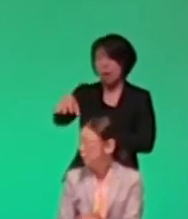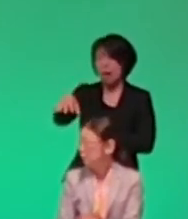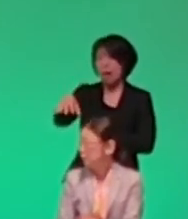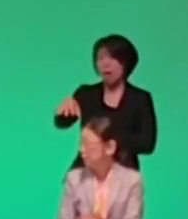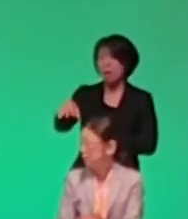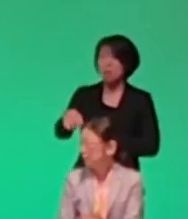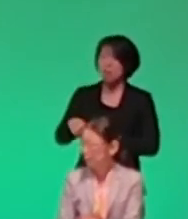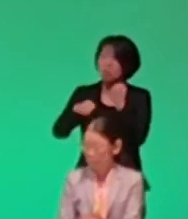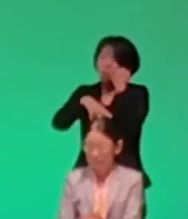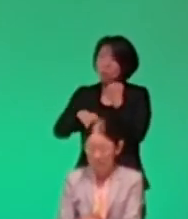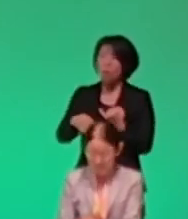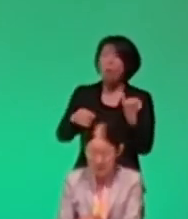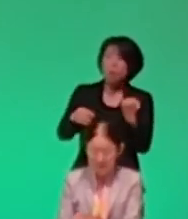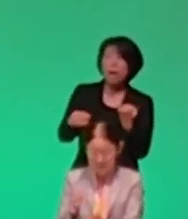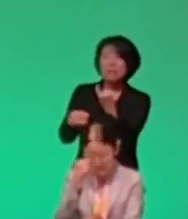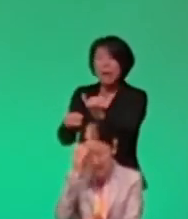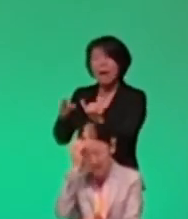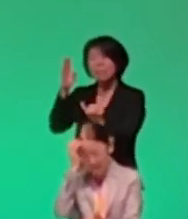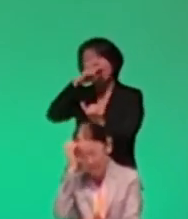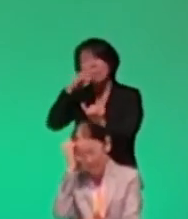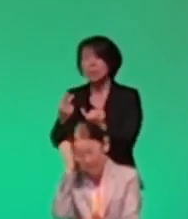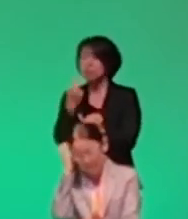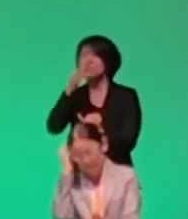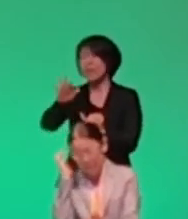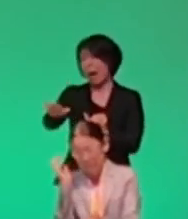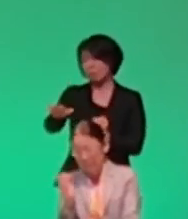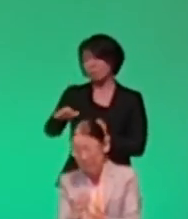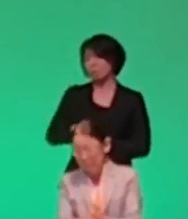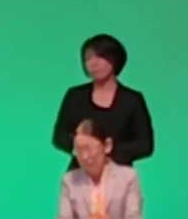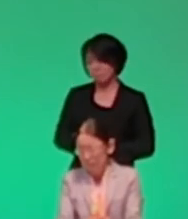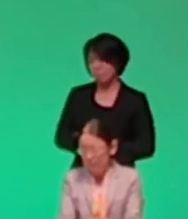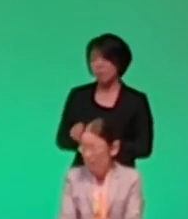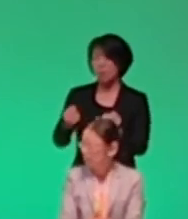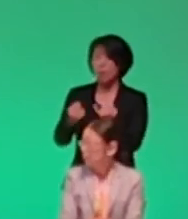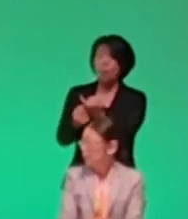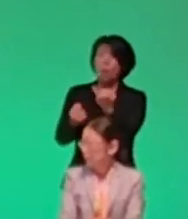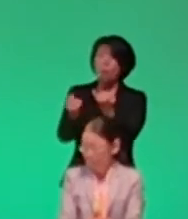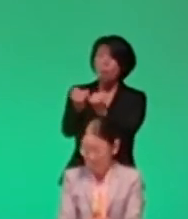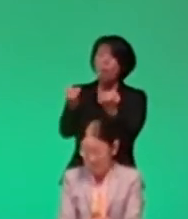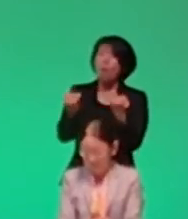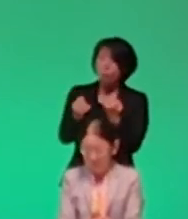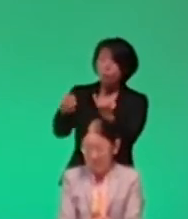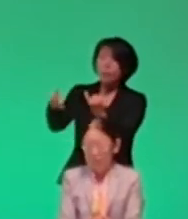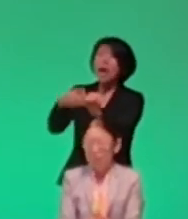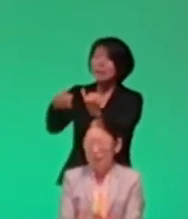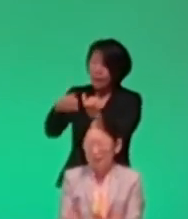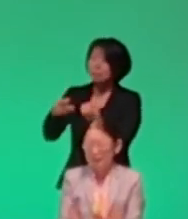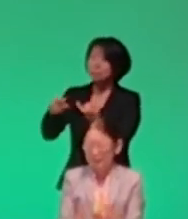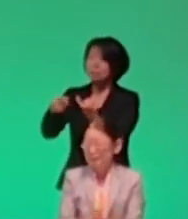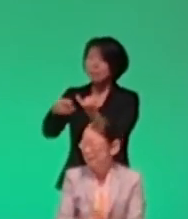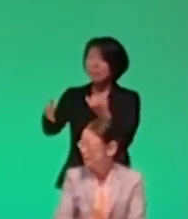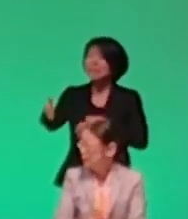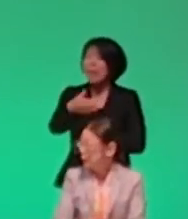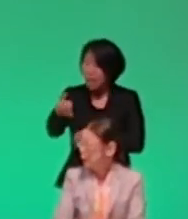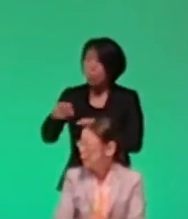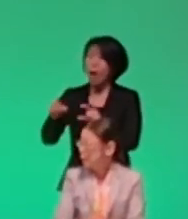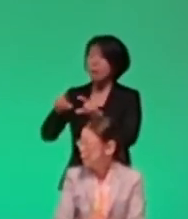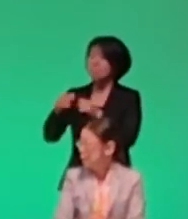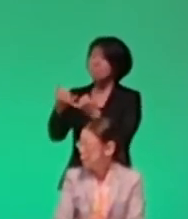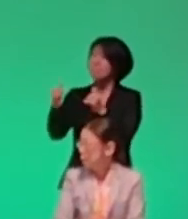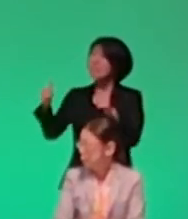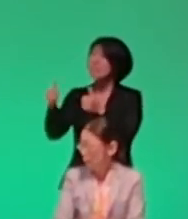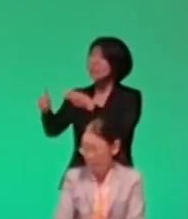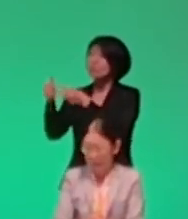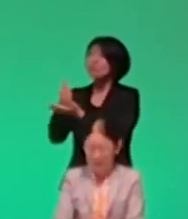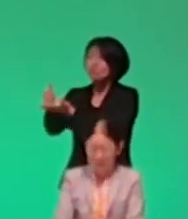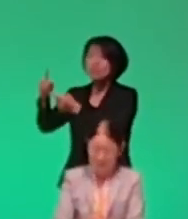ちゃダメなんだよみたいな空気はあるわけですね。でもやっぱり女がいないと民主的に見えないから、まあ、そのア